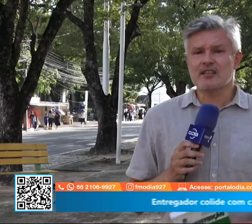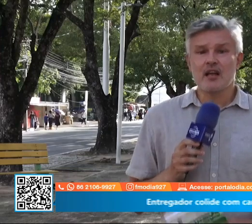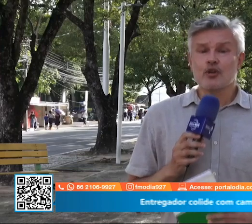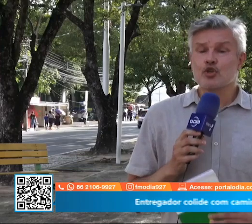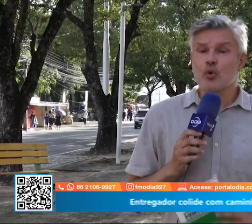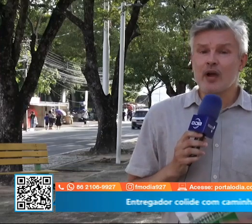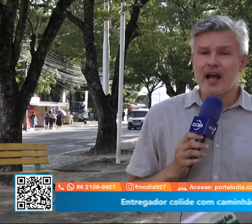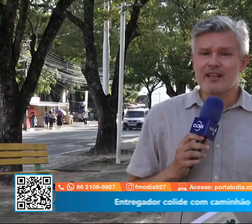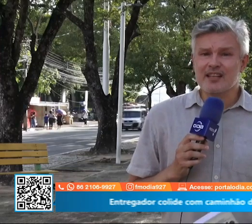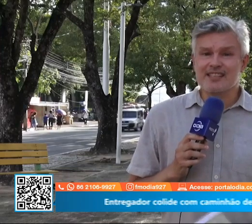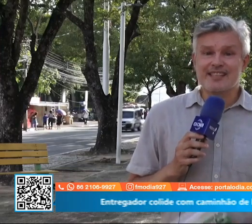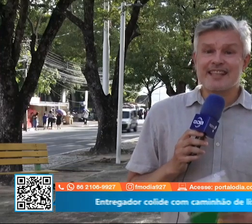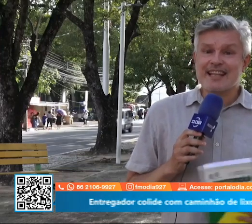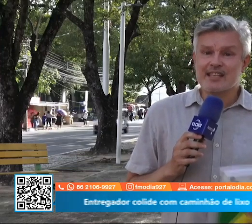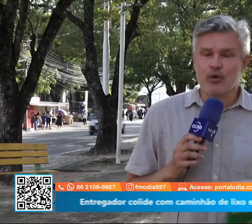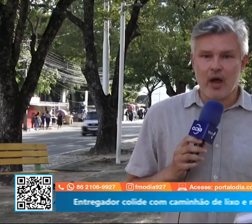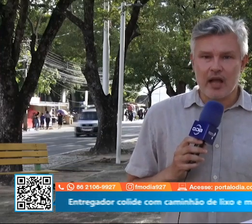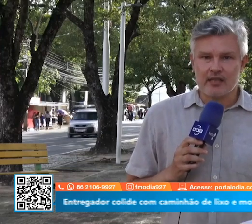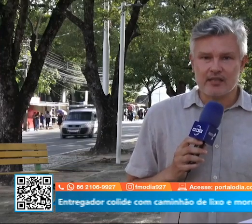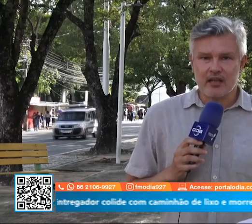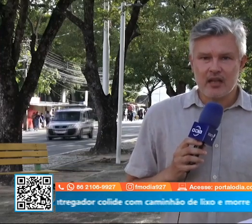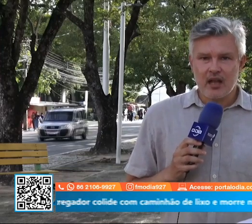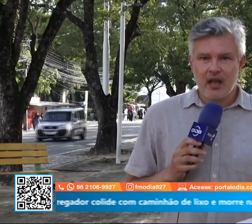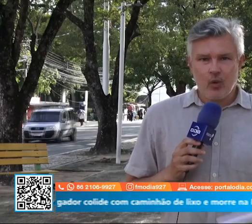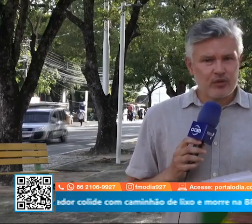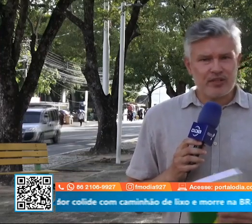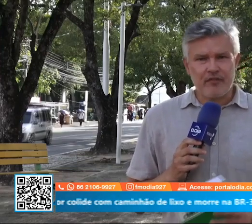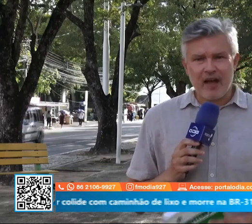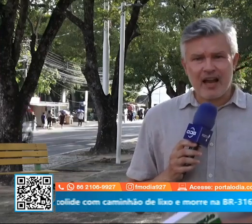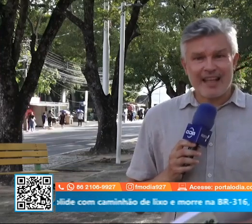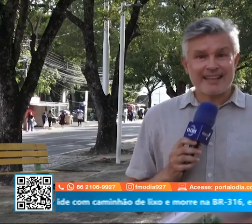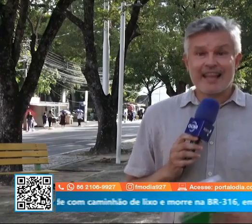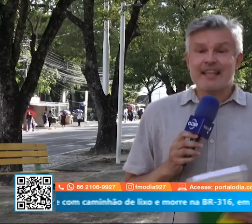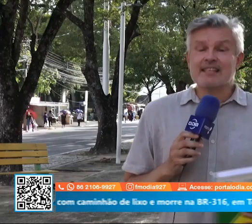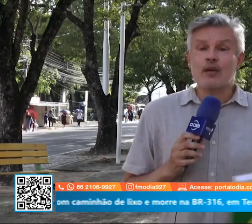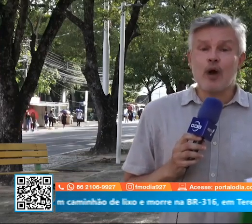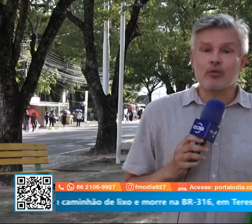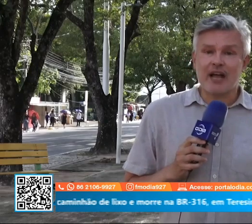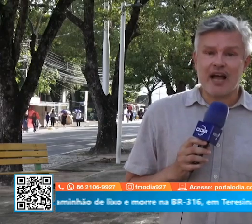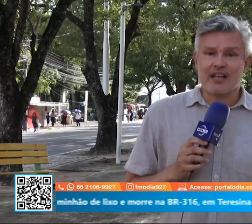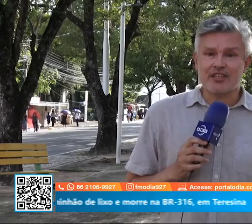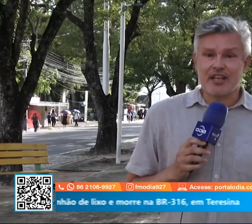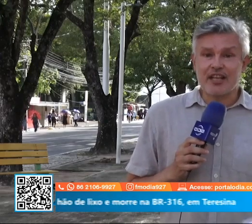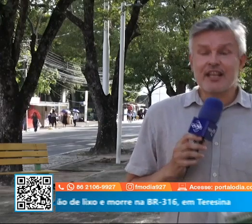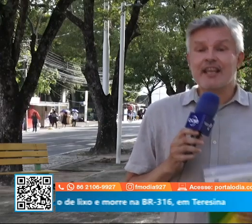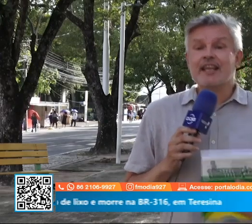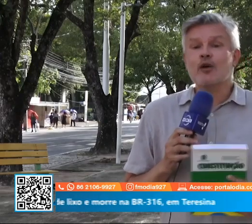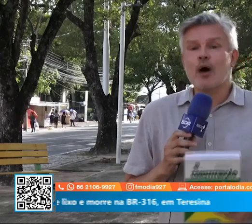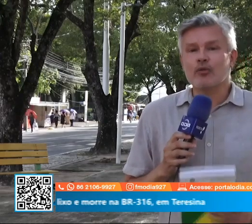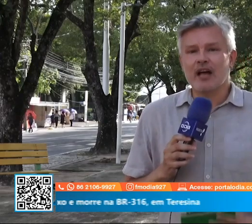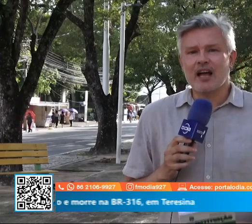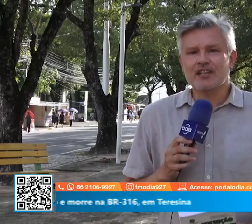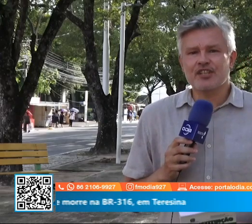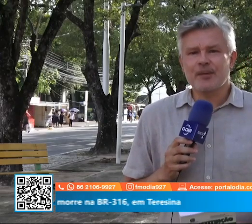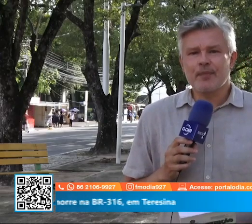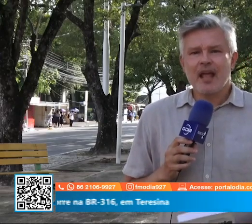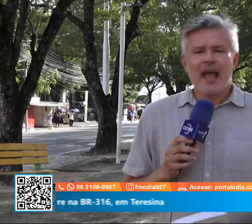circunstâncias julgadas desiguais. Quando se fala em desigualdade e igualdade,